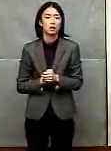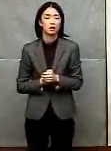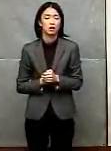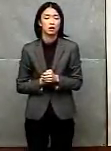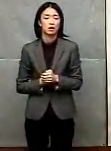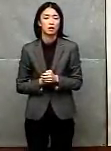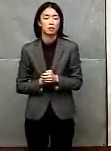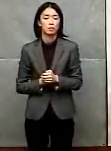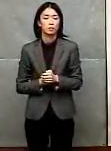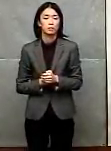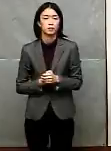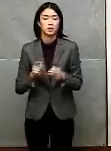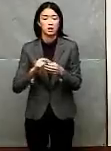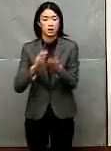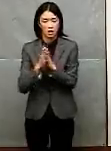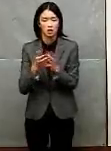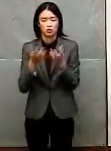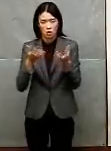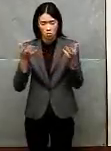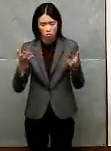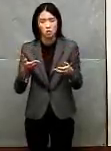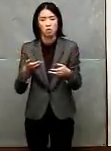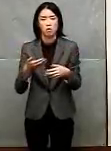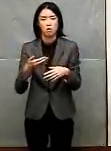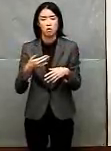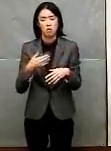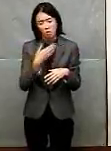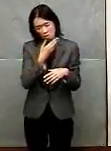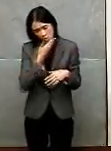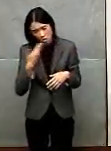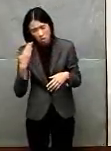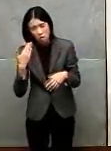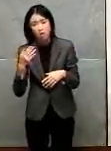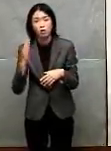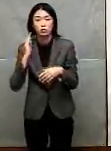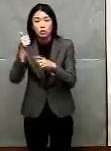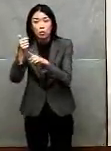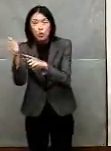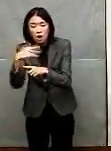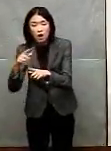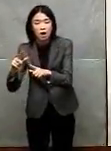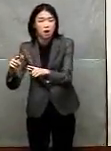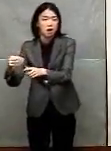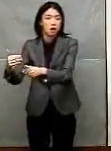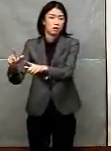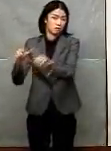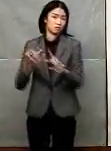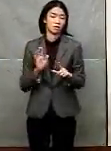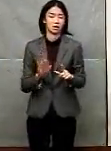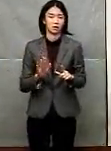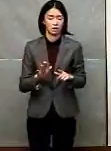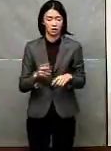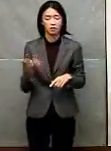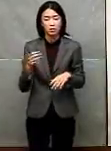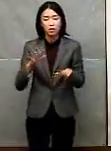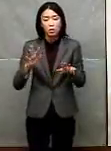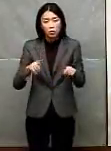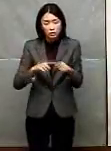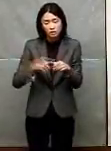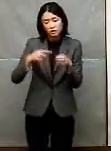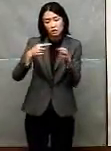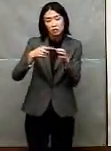山形県の果物はおいしいですねって首相の方からおっしゃいましたし、もう今年さくらんぼをご